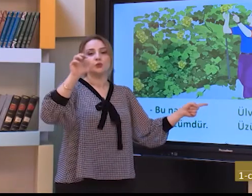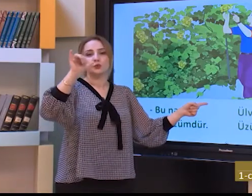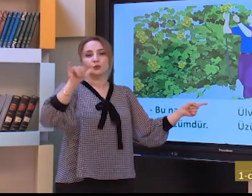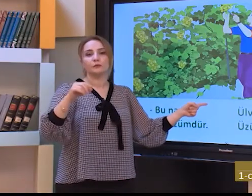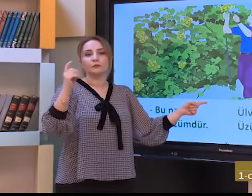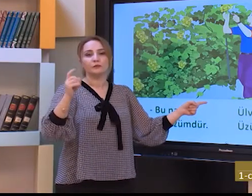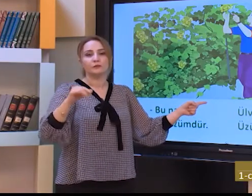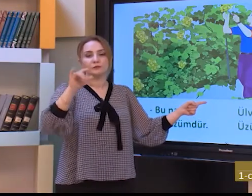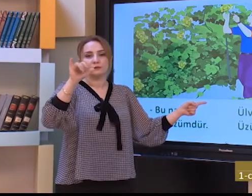üzüm,